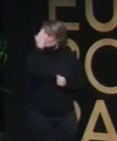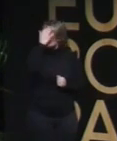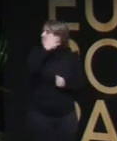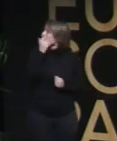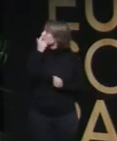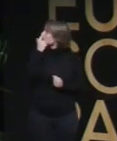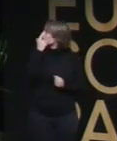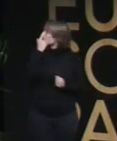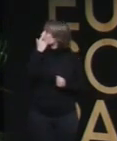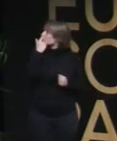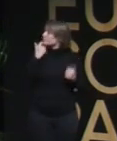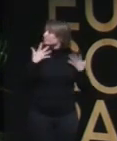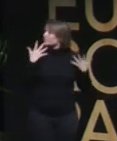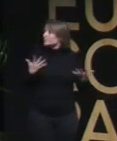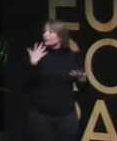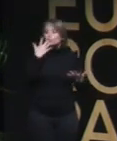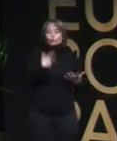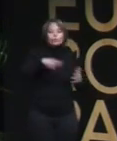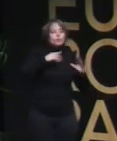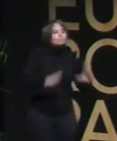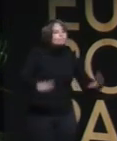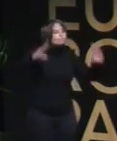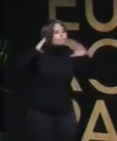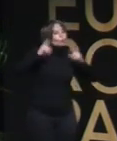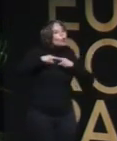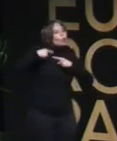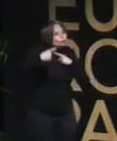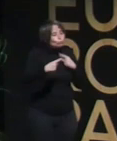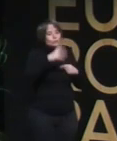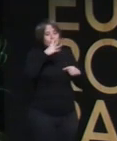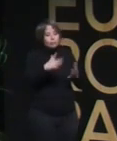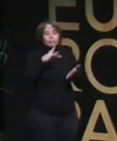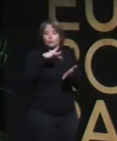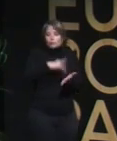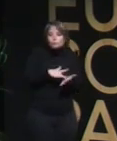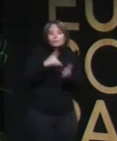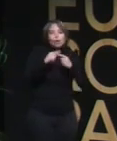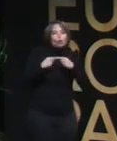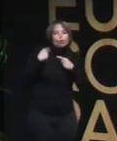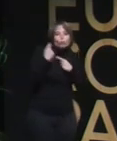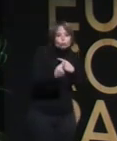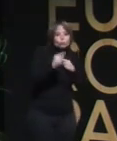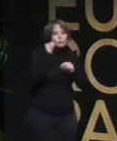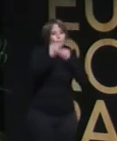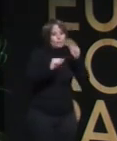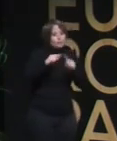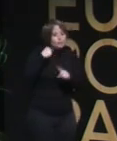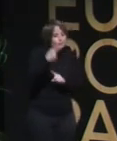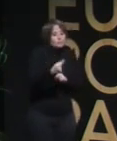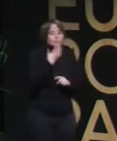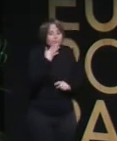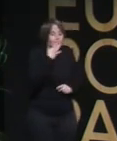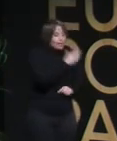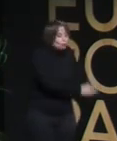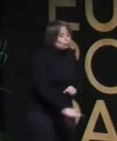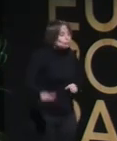Y entonces es donde ellos se hacen cargo. Estas son las consecuencias que estamos viendo ahora en muchas situaciones que se han dado post-pandemia, donde los más pequeños de la casa